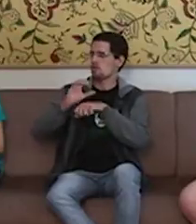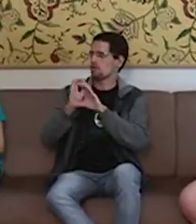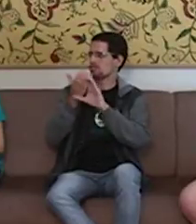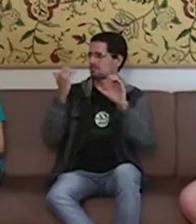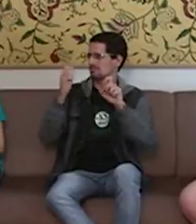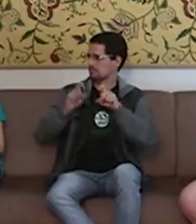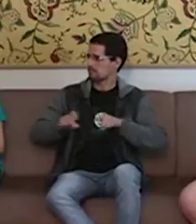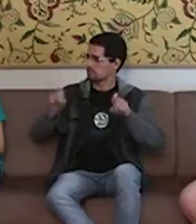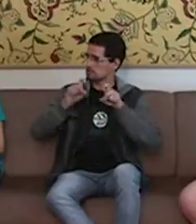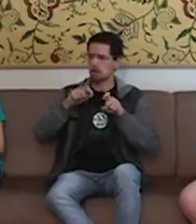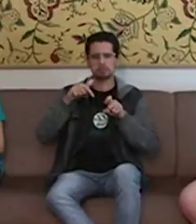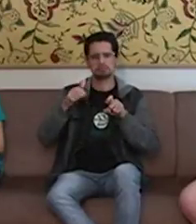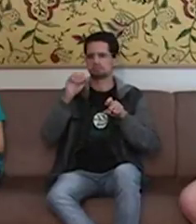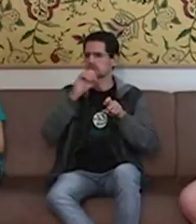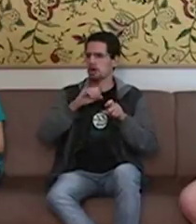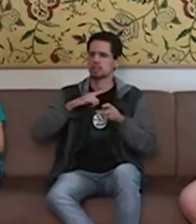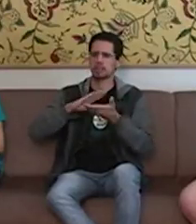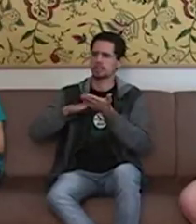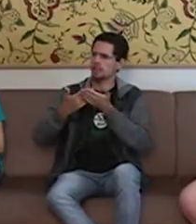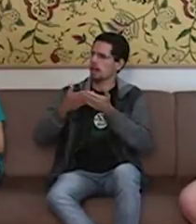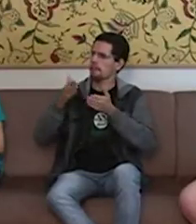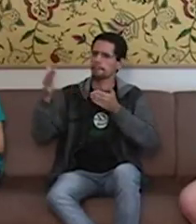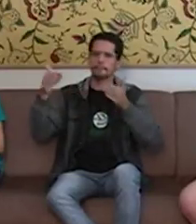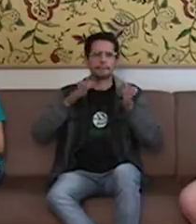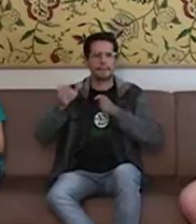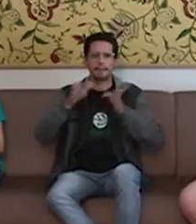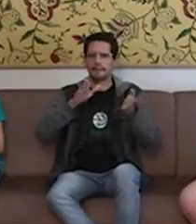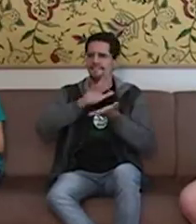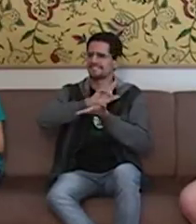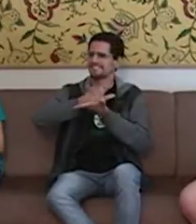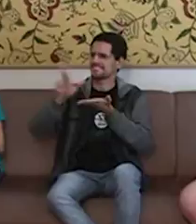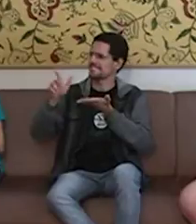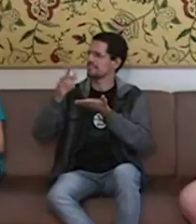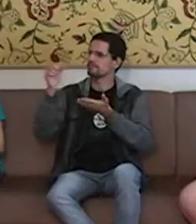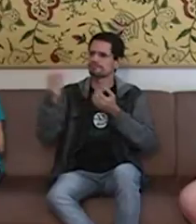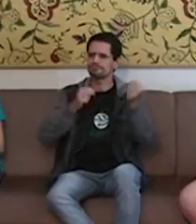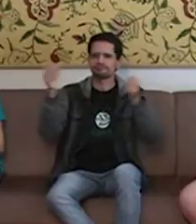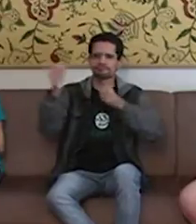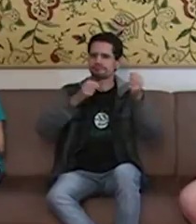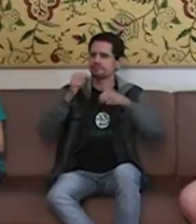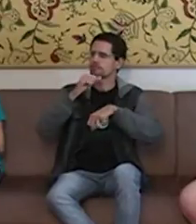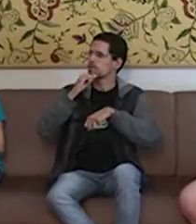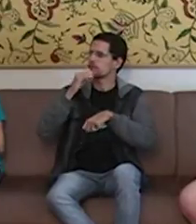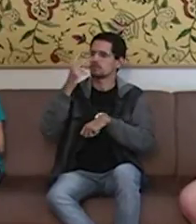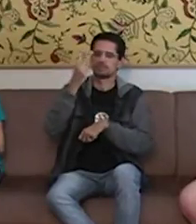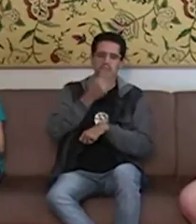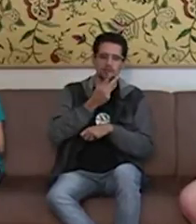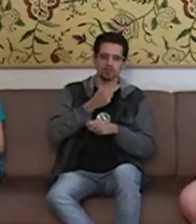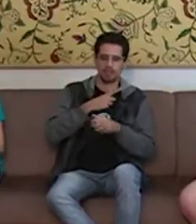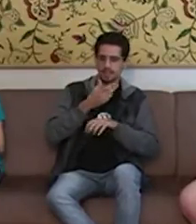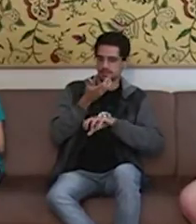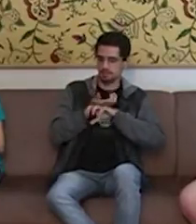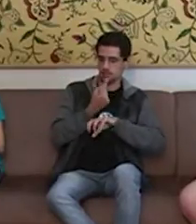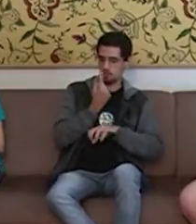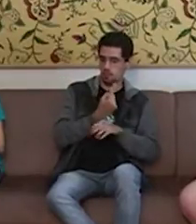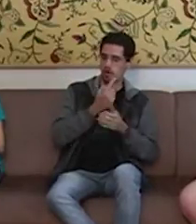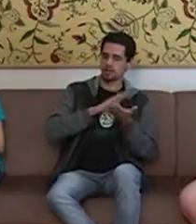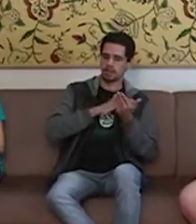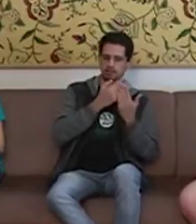aprovado para o curso de Engenharia de Computação. E eu achei muito bacana a acessibilidade, a presença de intérpretes de Libras nas aulas. Em cada disciplina